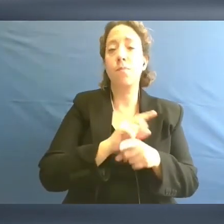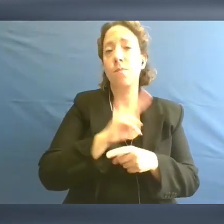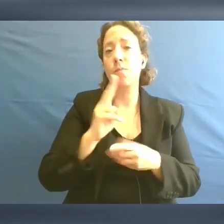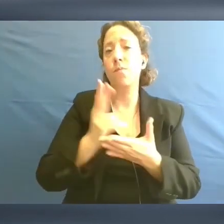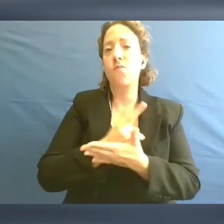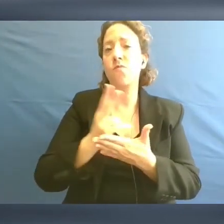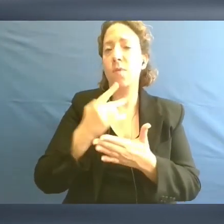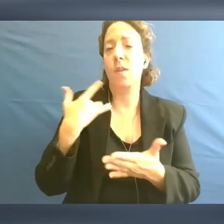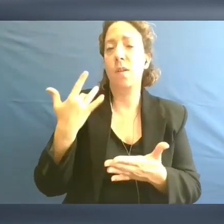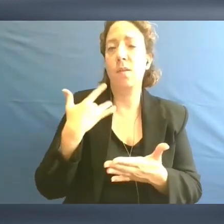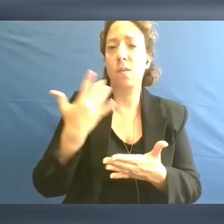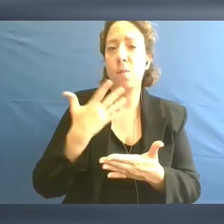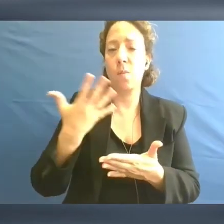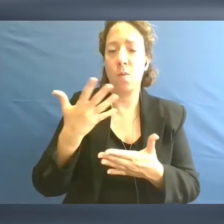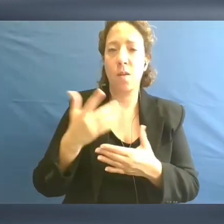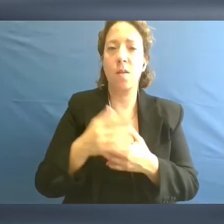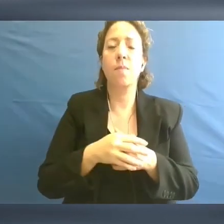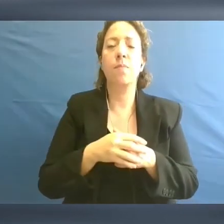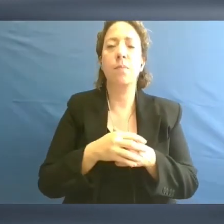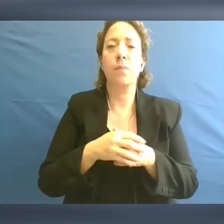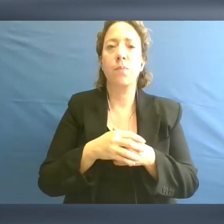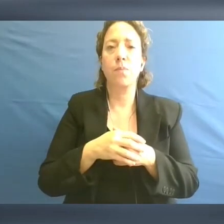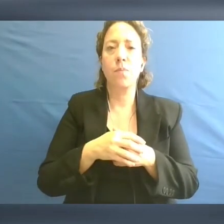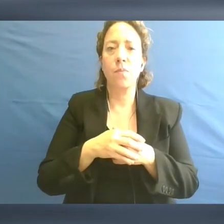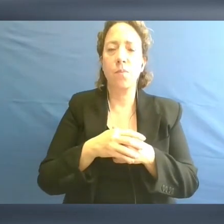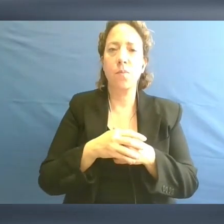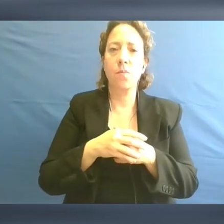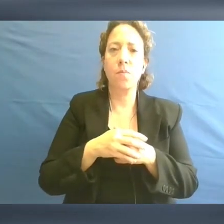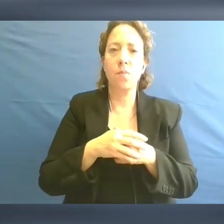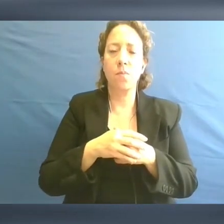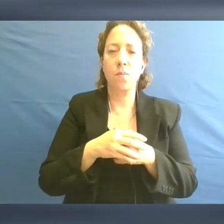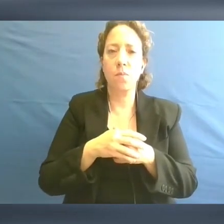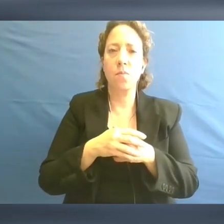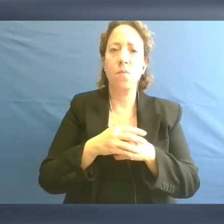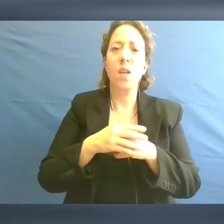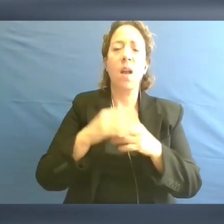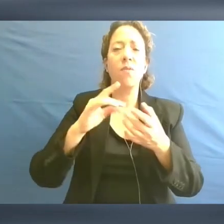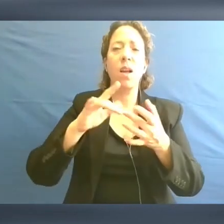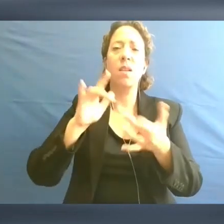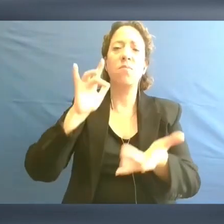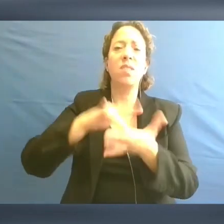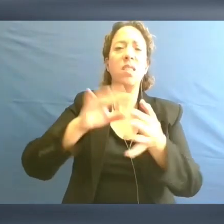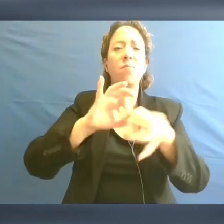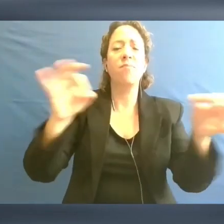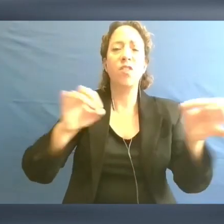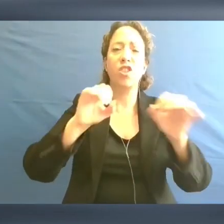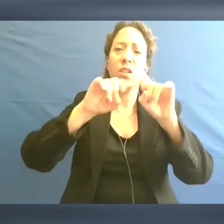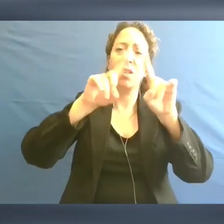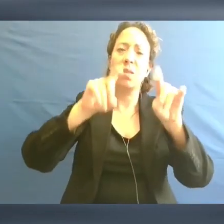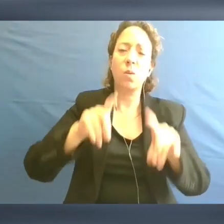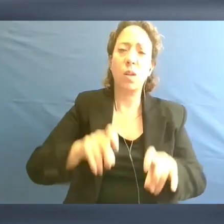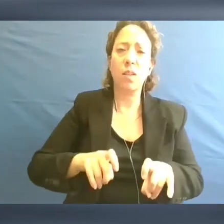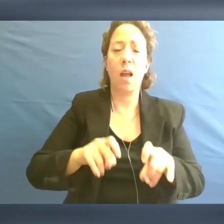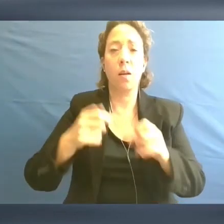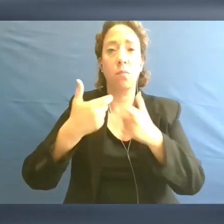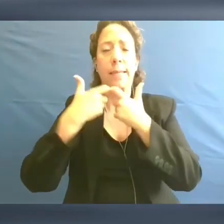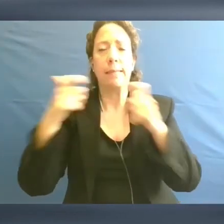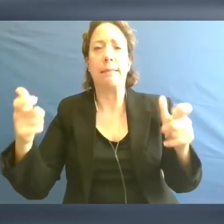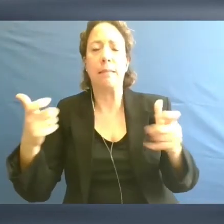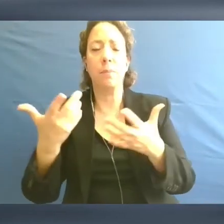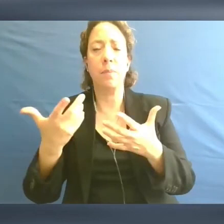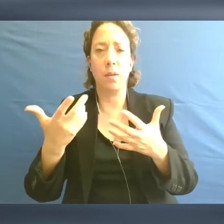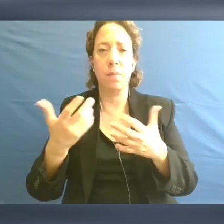consistait à rendre accessibles les questionnaires online. Il existe des outils open source tels que Lime Survey que nous